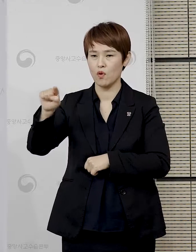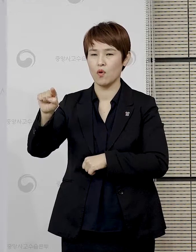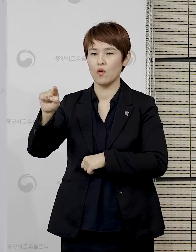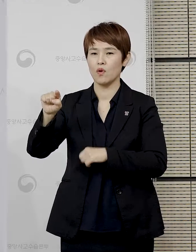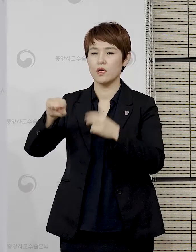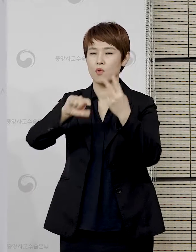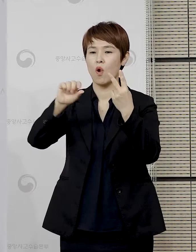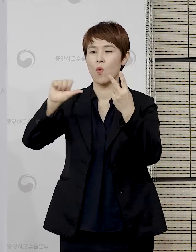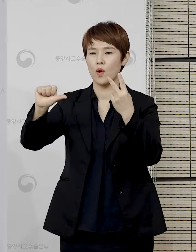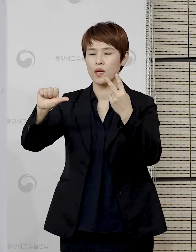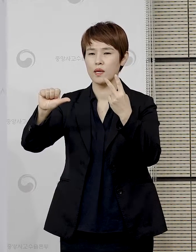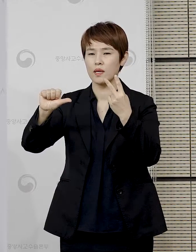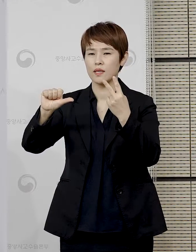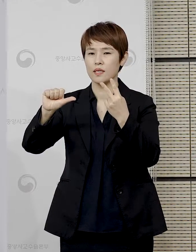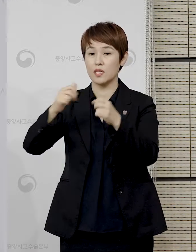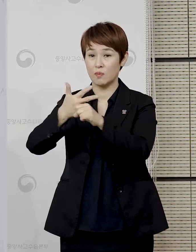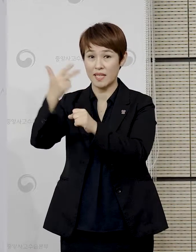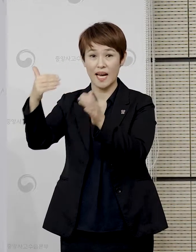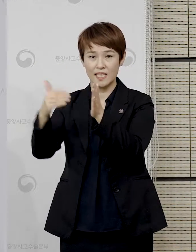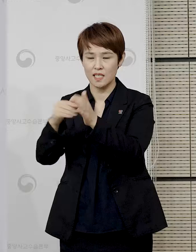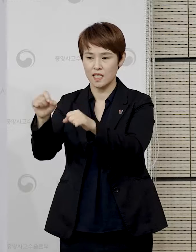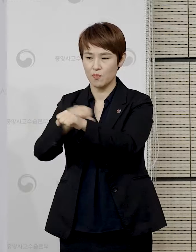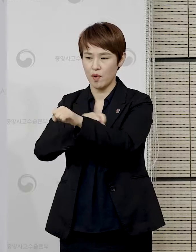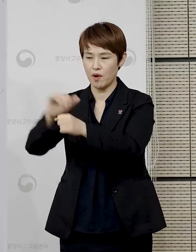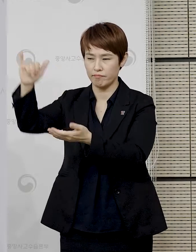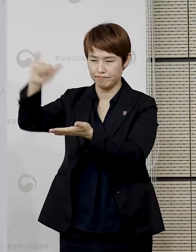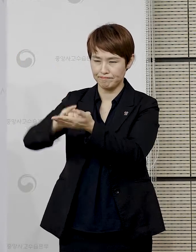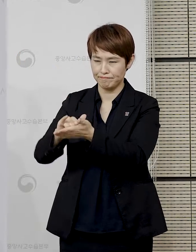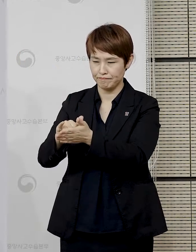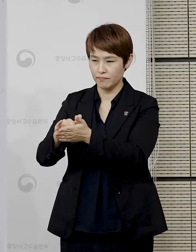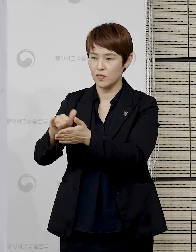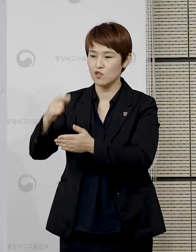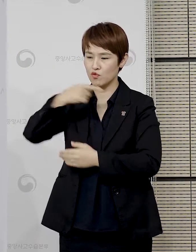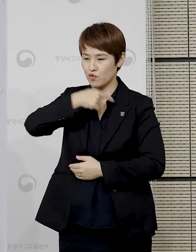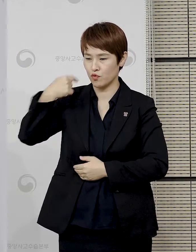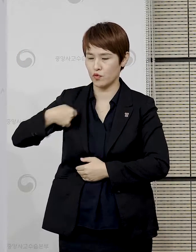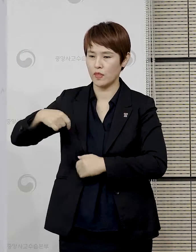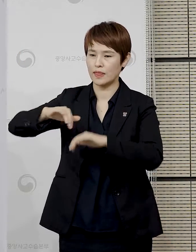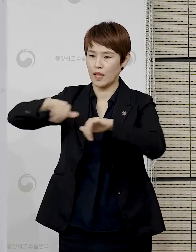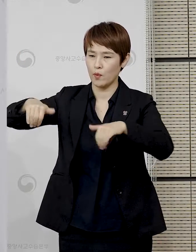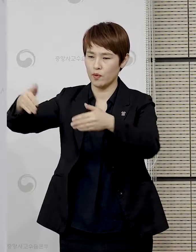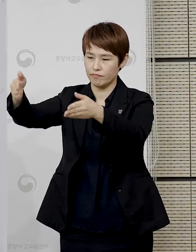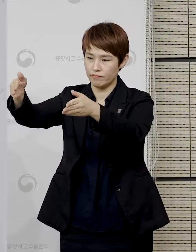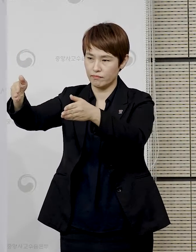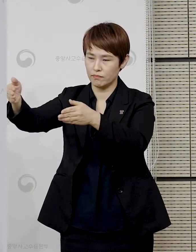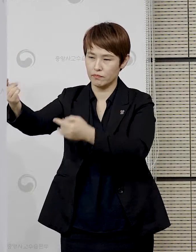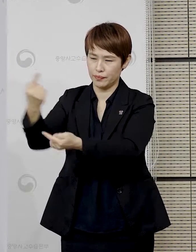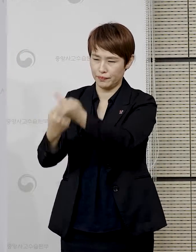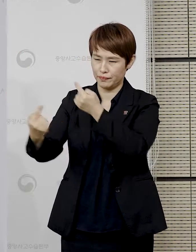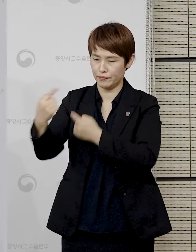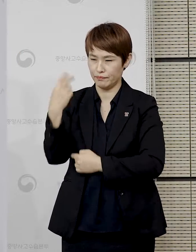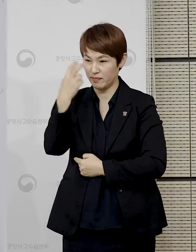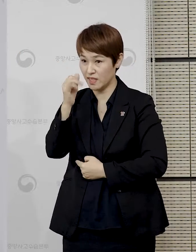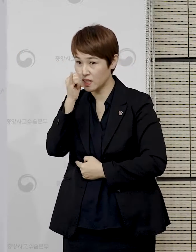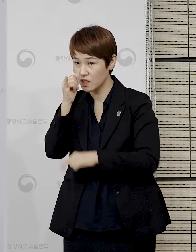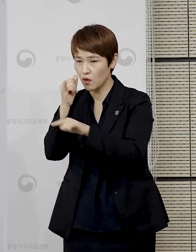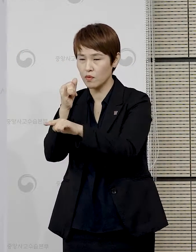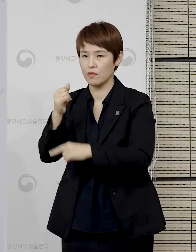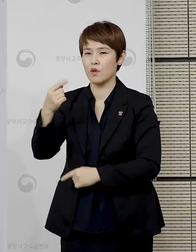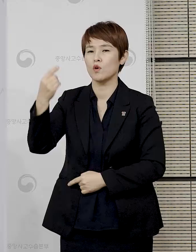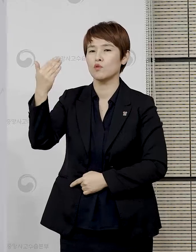19시까지 진행된 특별 입국 절차는 중국발 항공 여객 130편 총